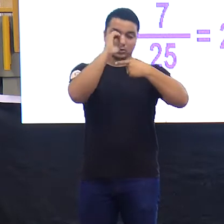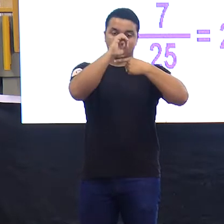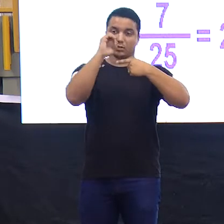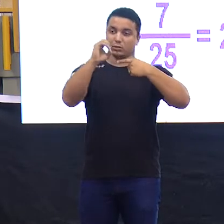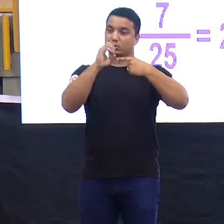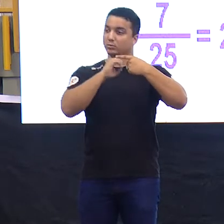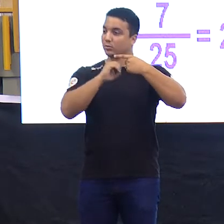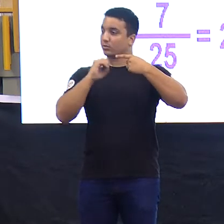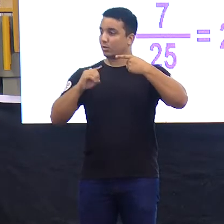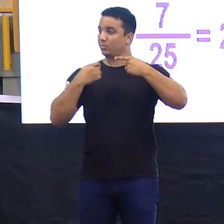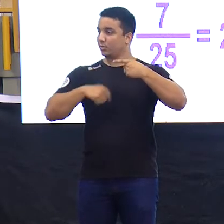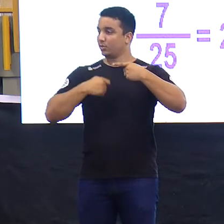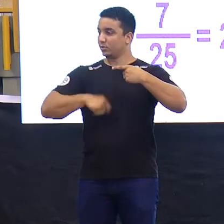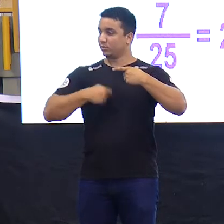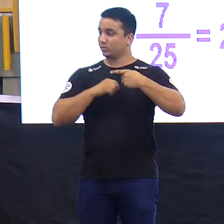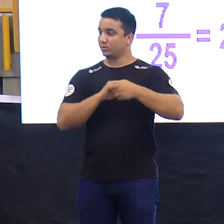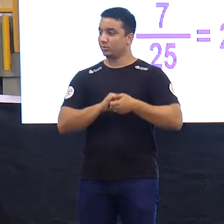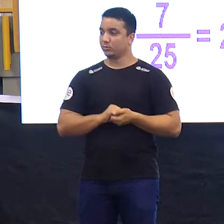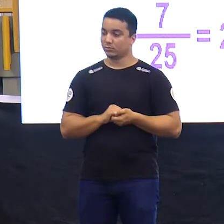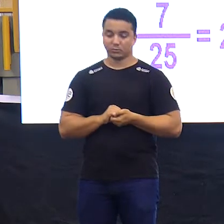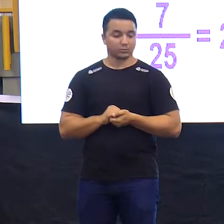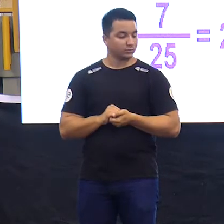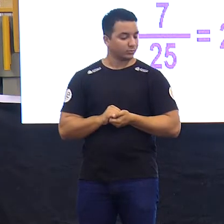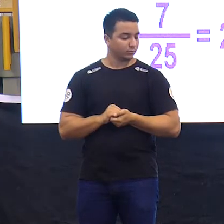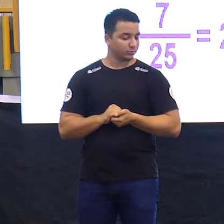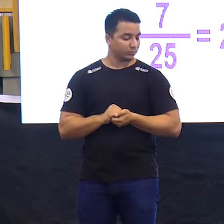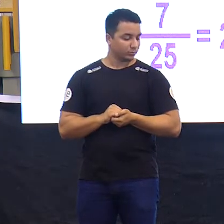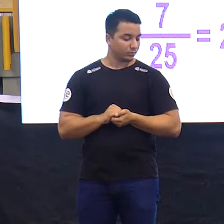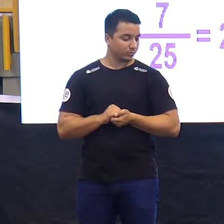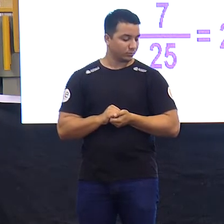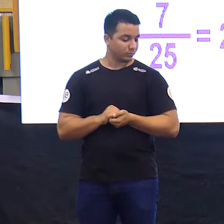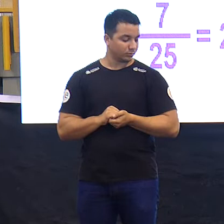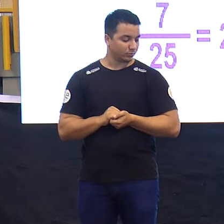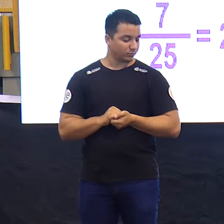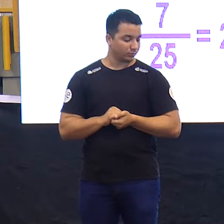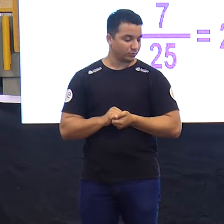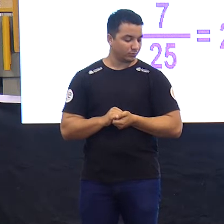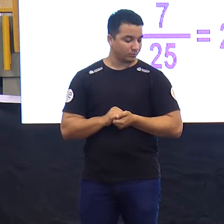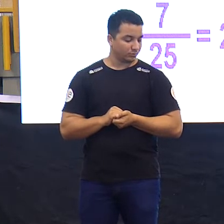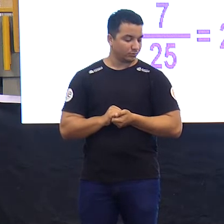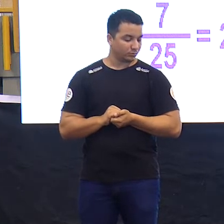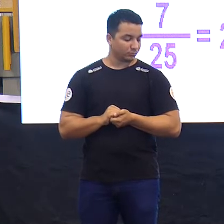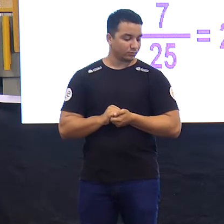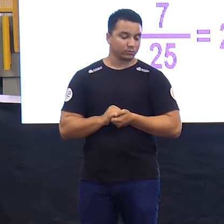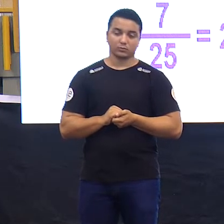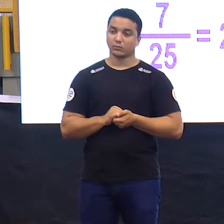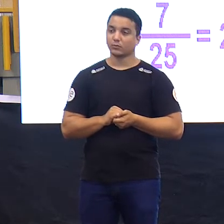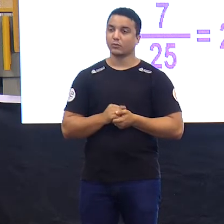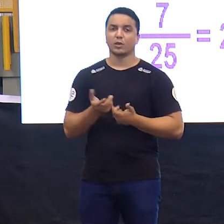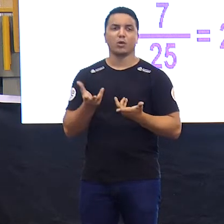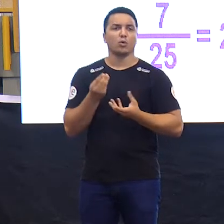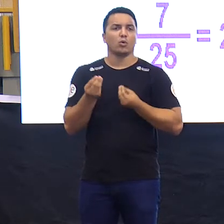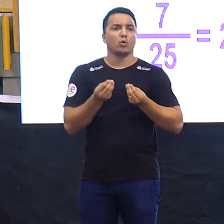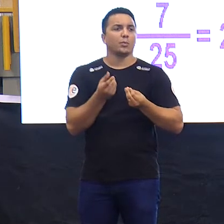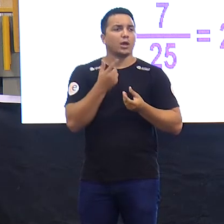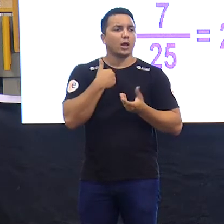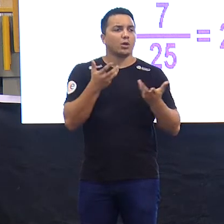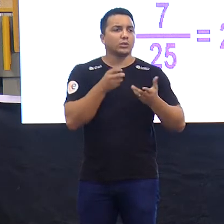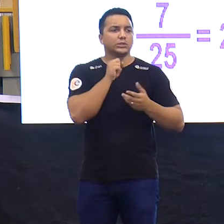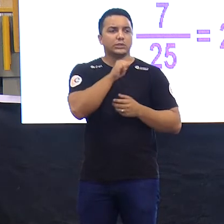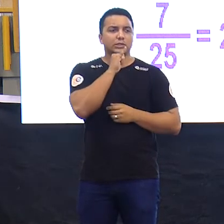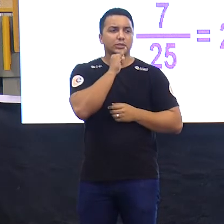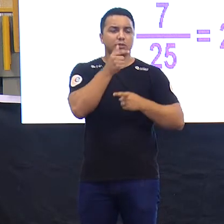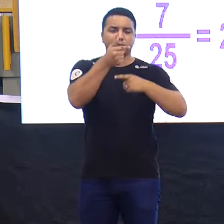Acrescentam 2 zeros em cima e acrescenta 2 zeros embaixo. Pedro, então se fosse